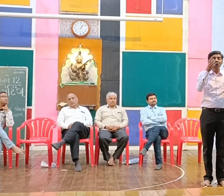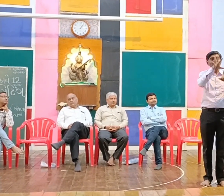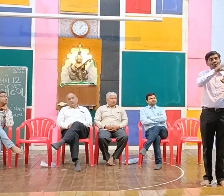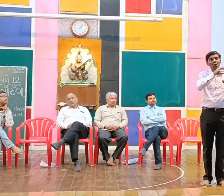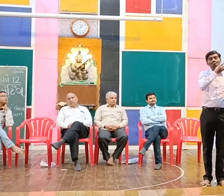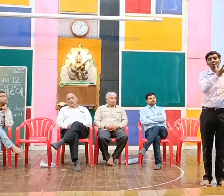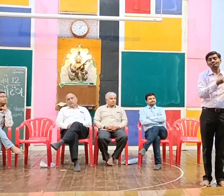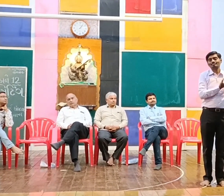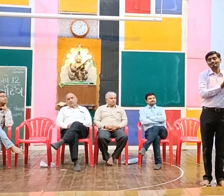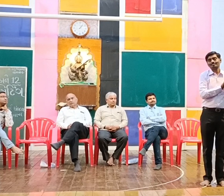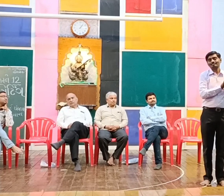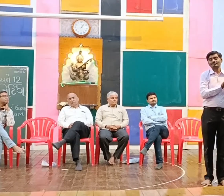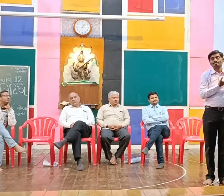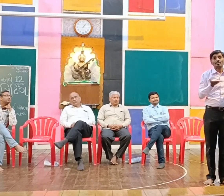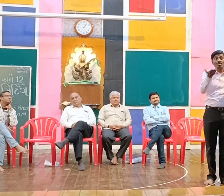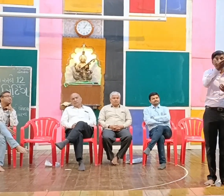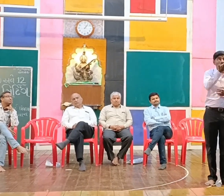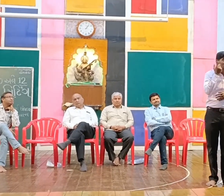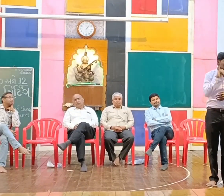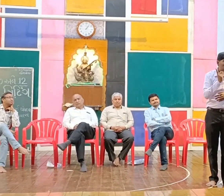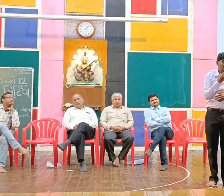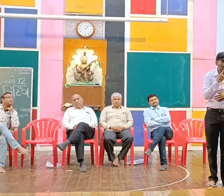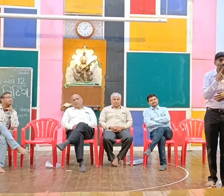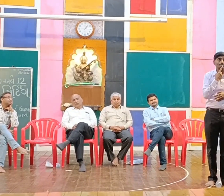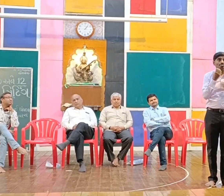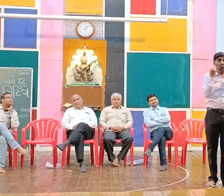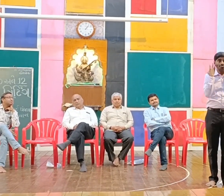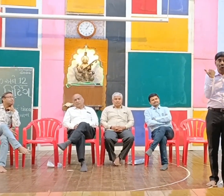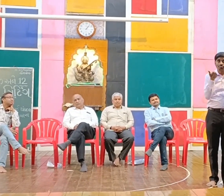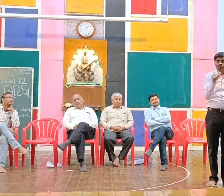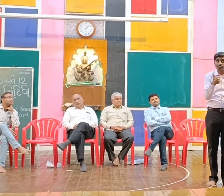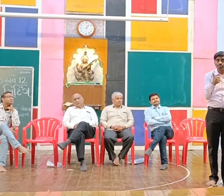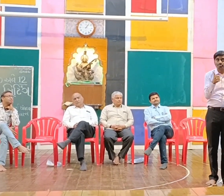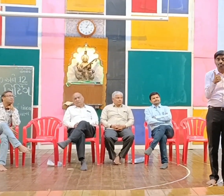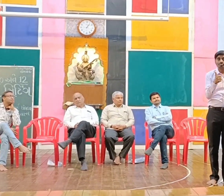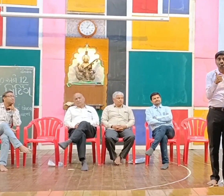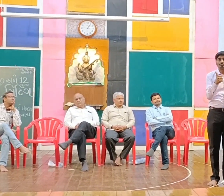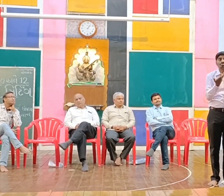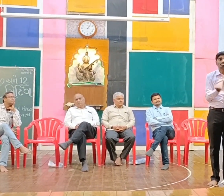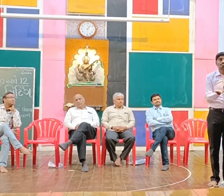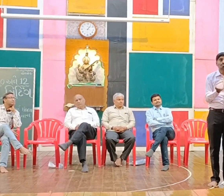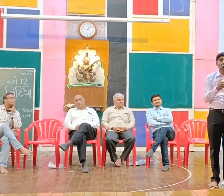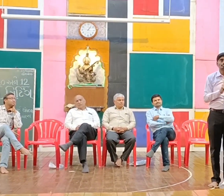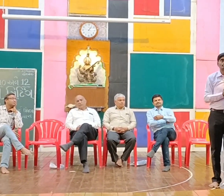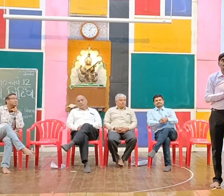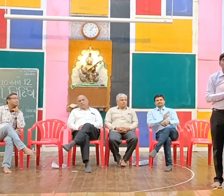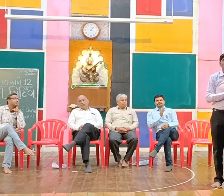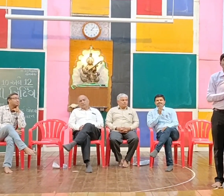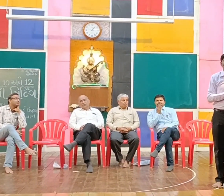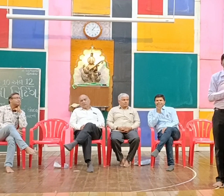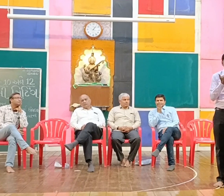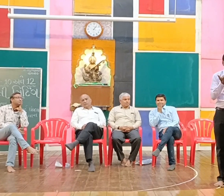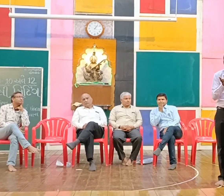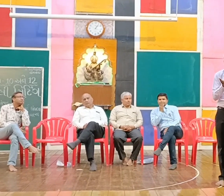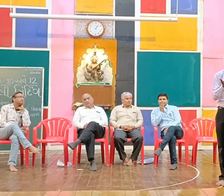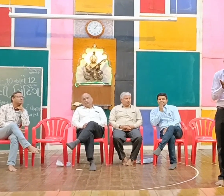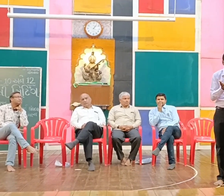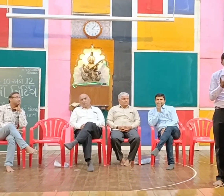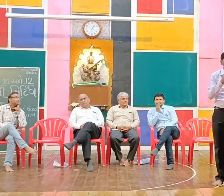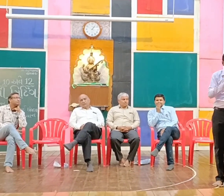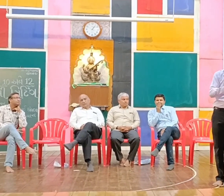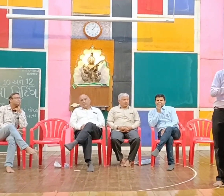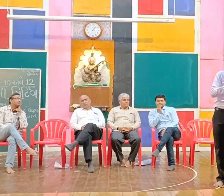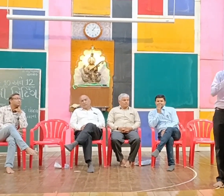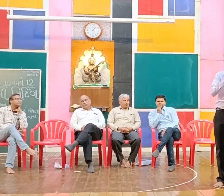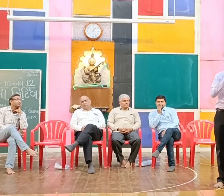કે જે બાળકો મૂક બધીર છે, શ્રવણમંદ છે, પૂરું સાંભળી શકતા નથી, એમને આ દસમાનો